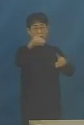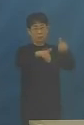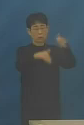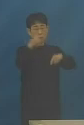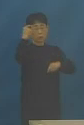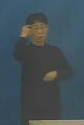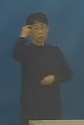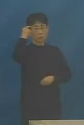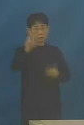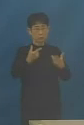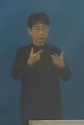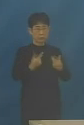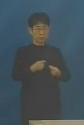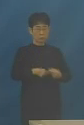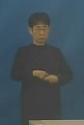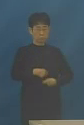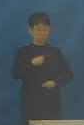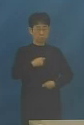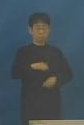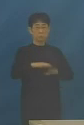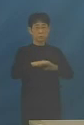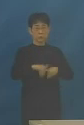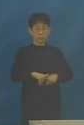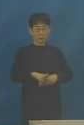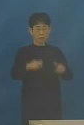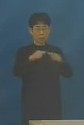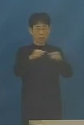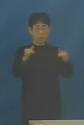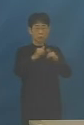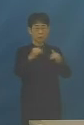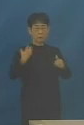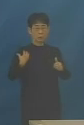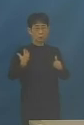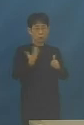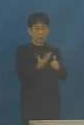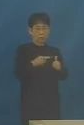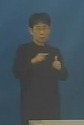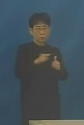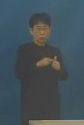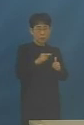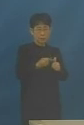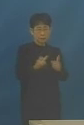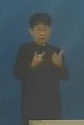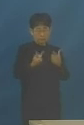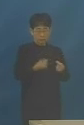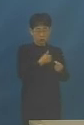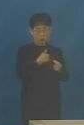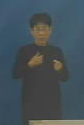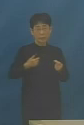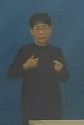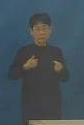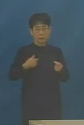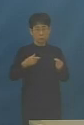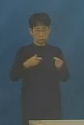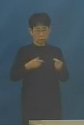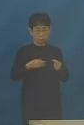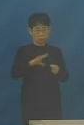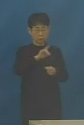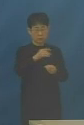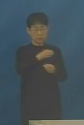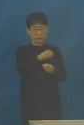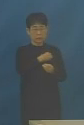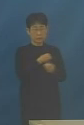いただきましてこの国民の負託に耐えうる国会議員としての役割ご期待を申し上げたいと思い